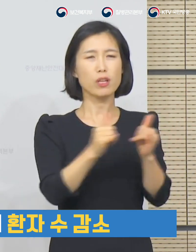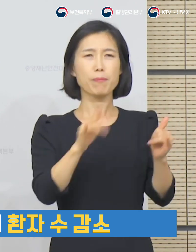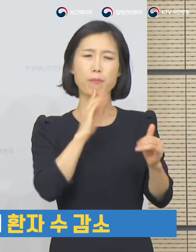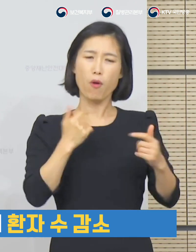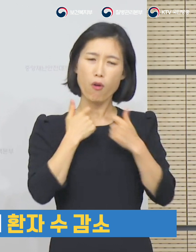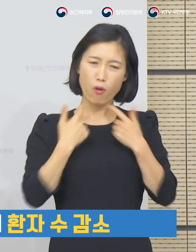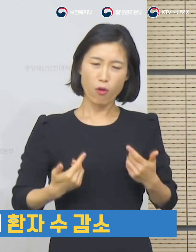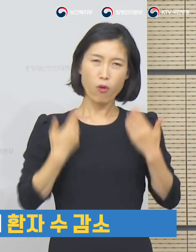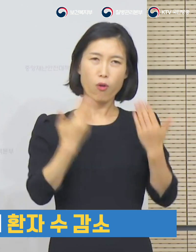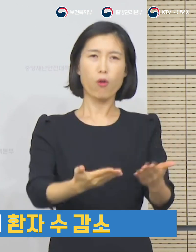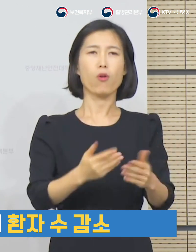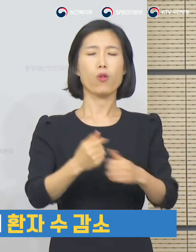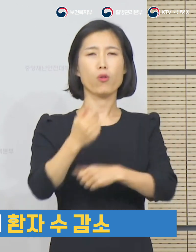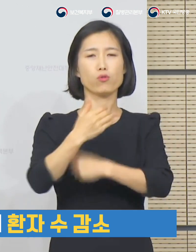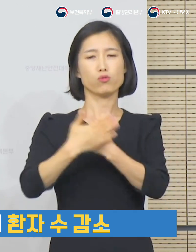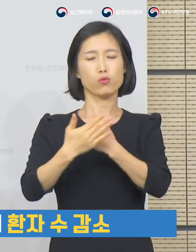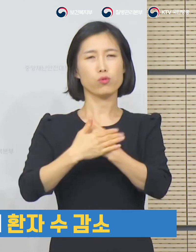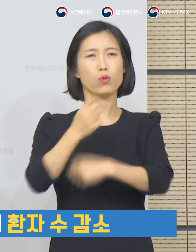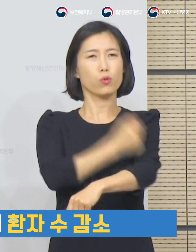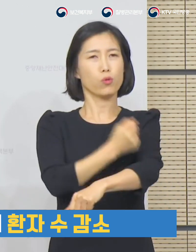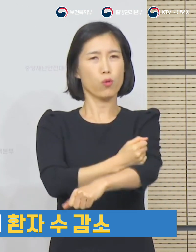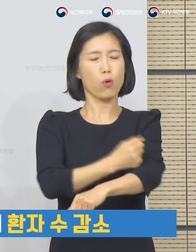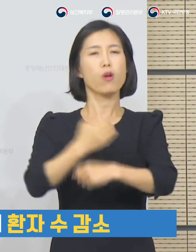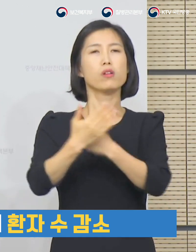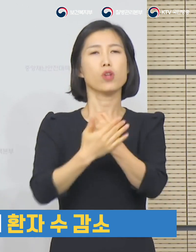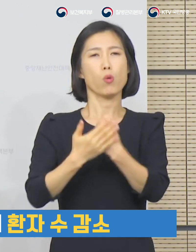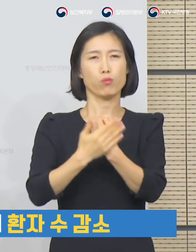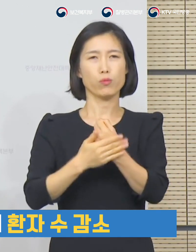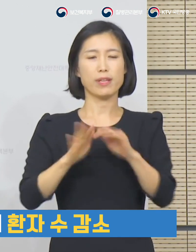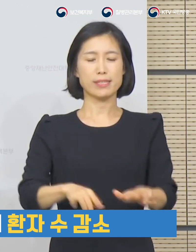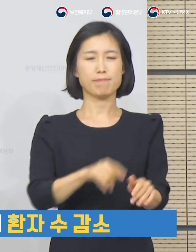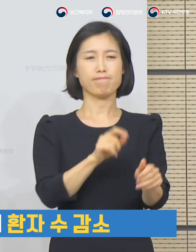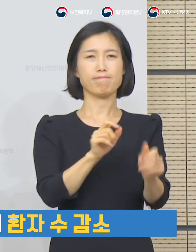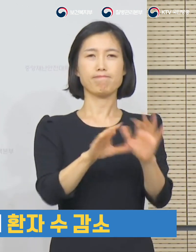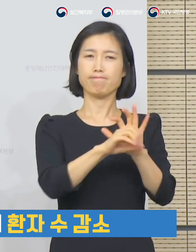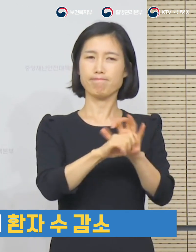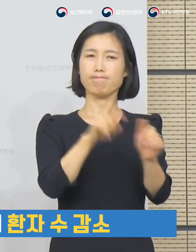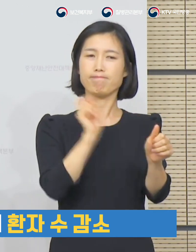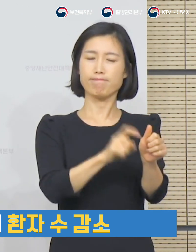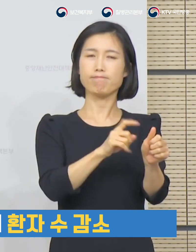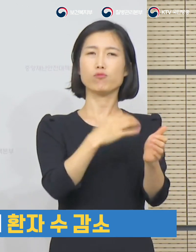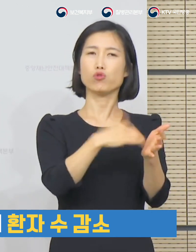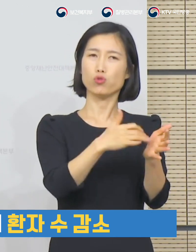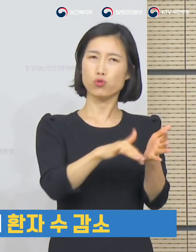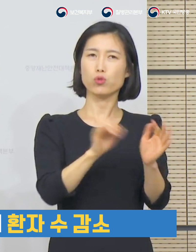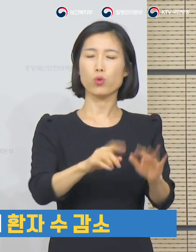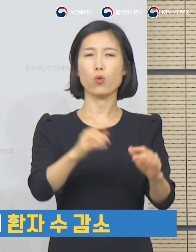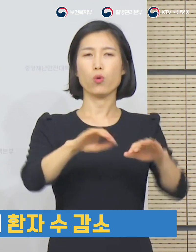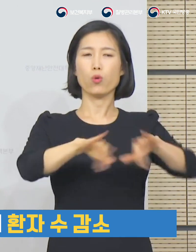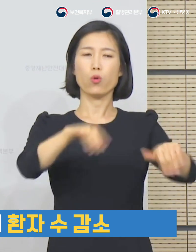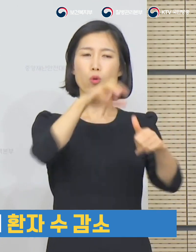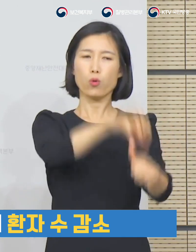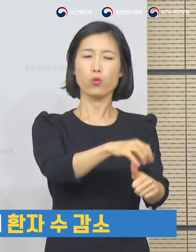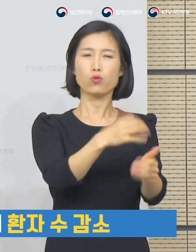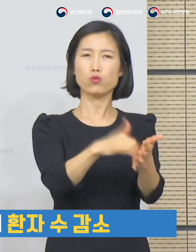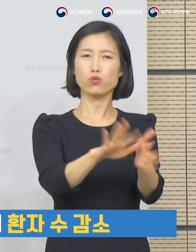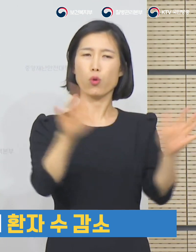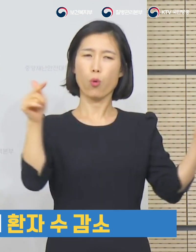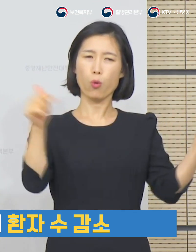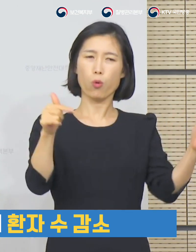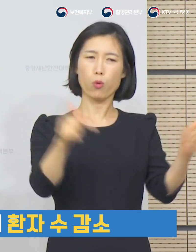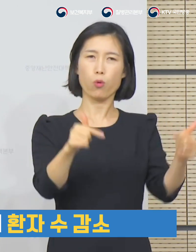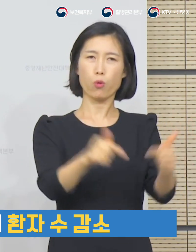헌신과 노력 덕분에 그 확진자 수가 또 치료받고 계신 환자의 수가 계속 줄어들고